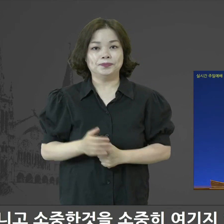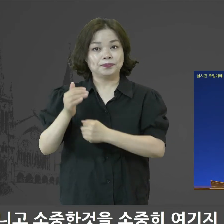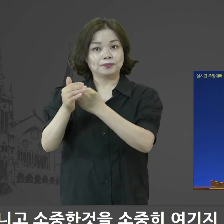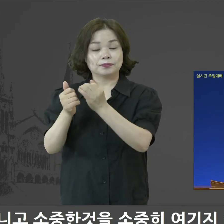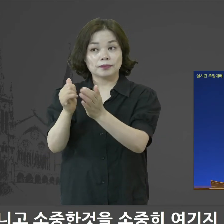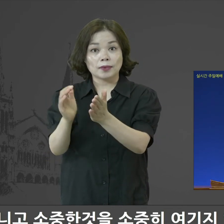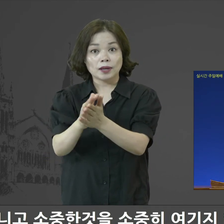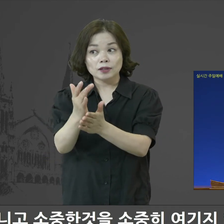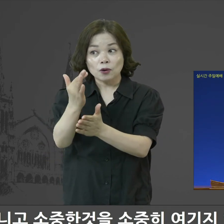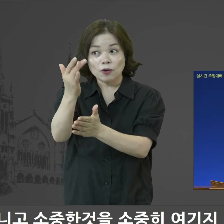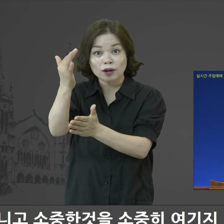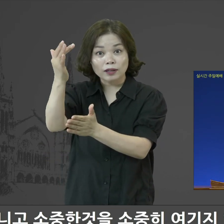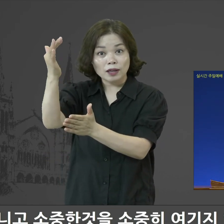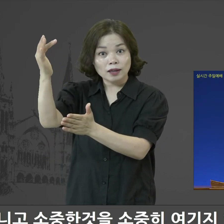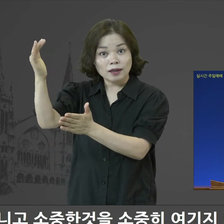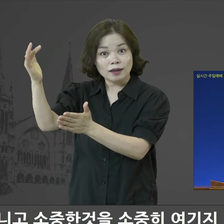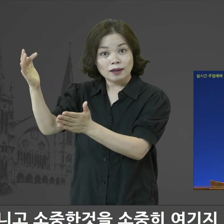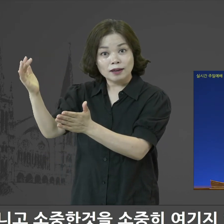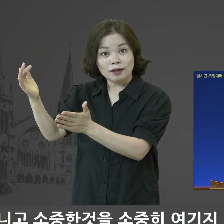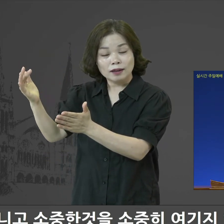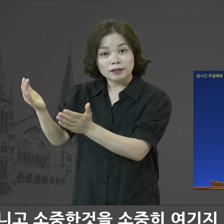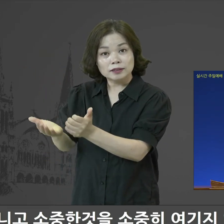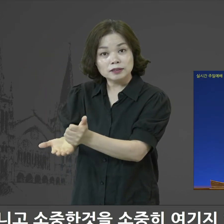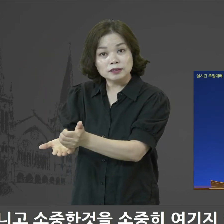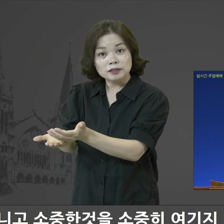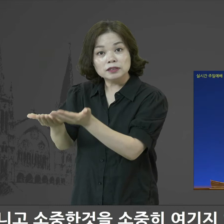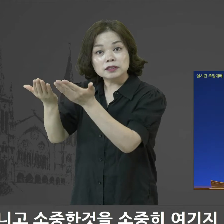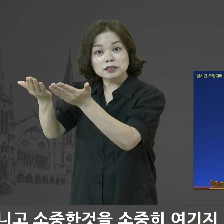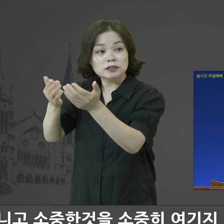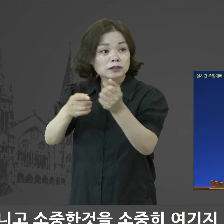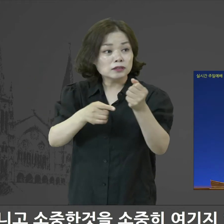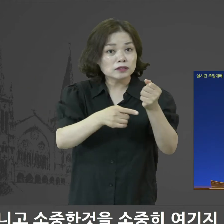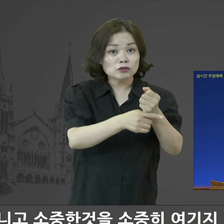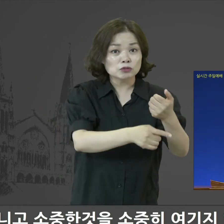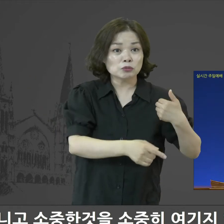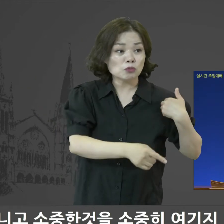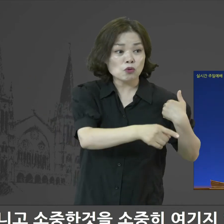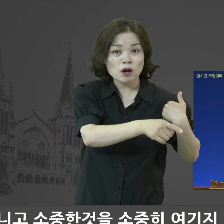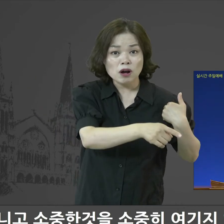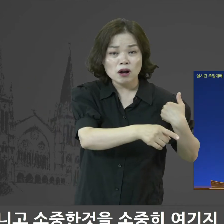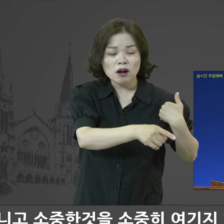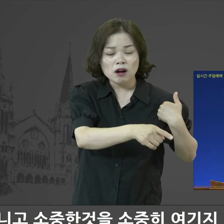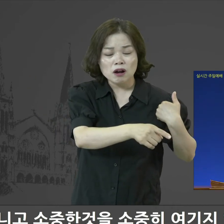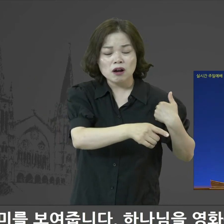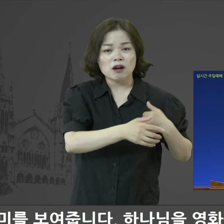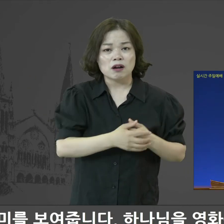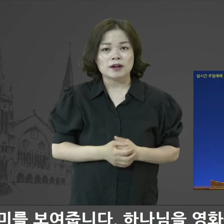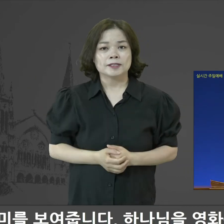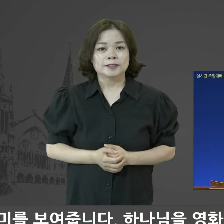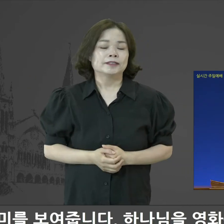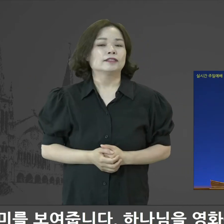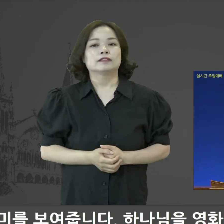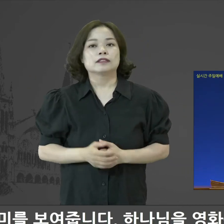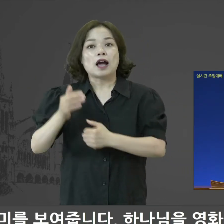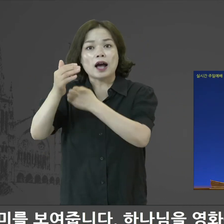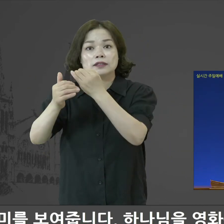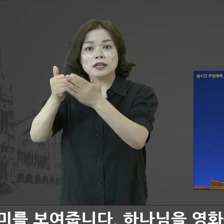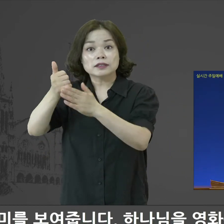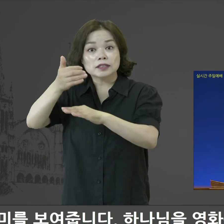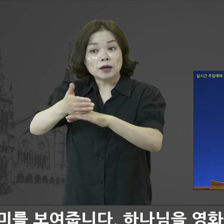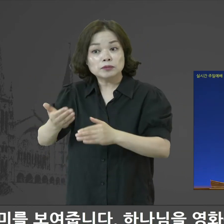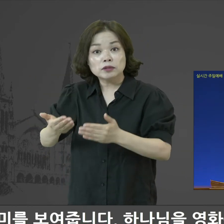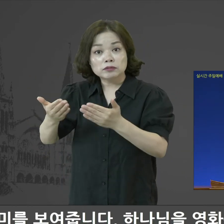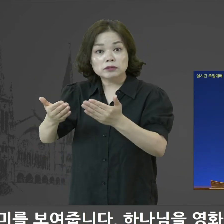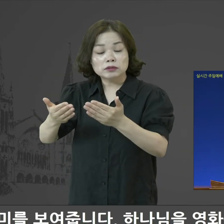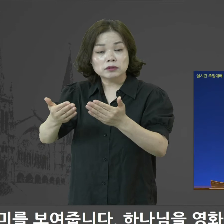하나님을 영화롭게 해야 되는 이유를 모르는 건 무지한 1번 중에 하나입니다. 하나님께 감사할